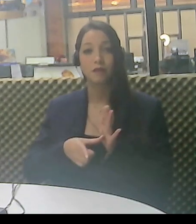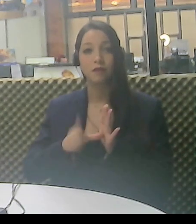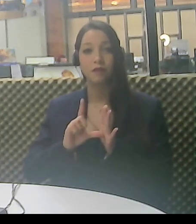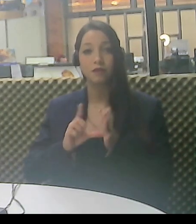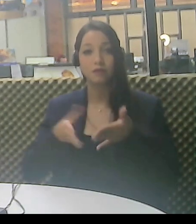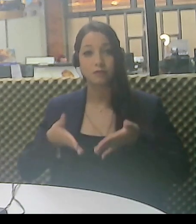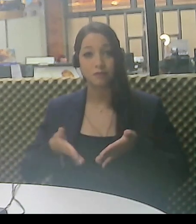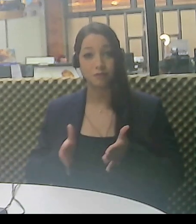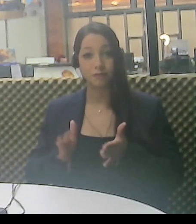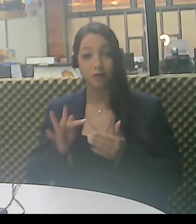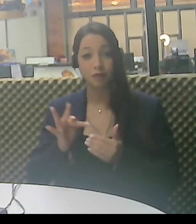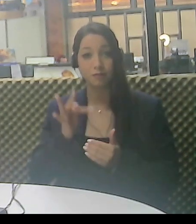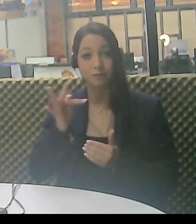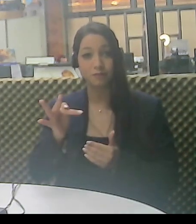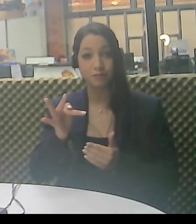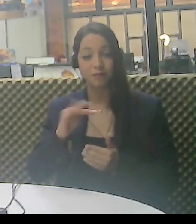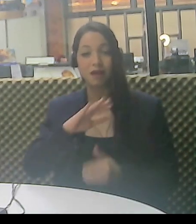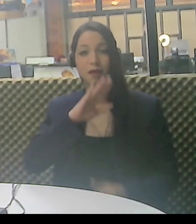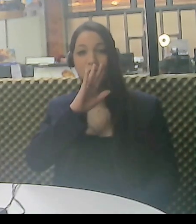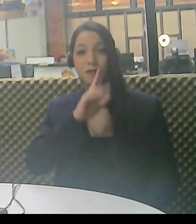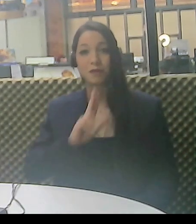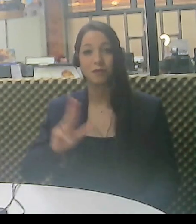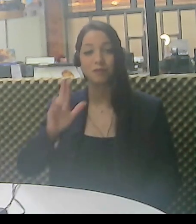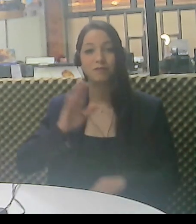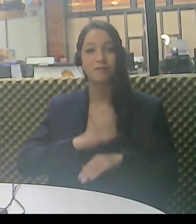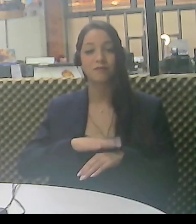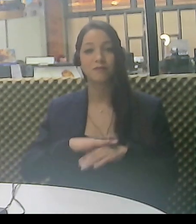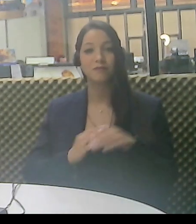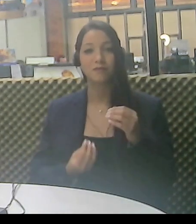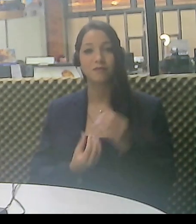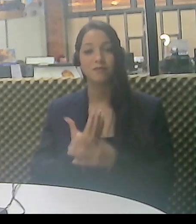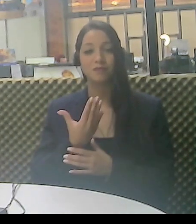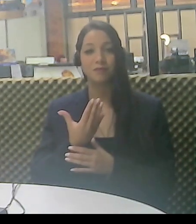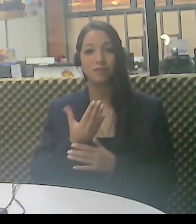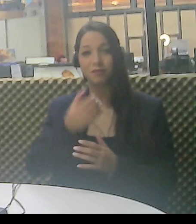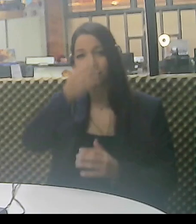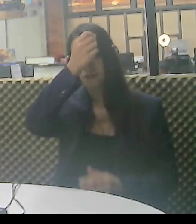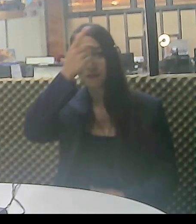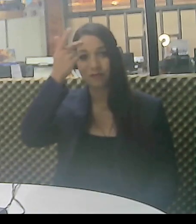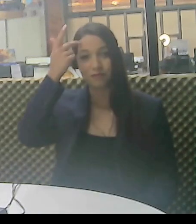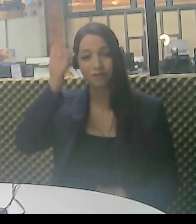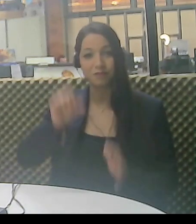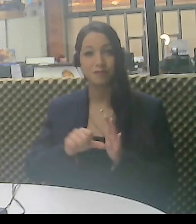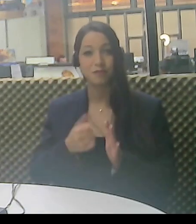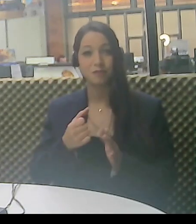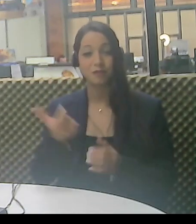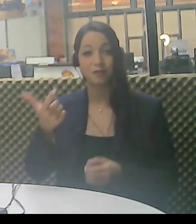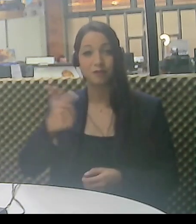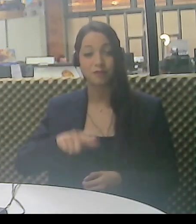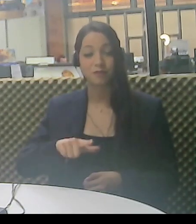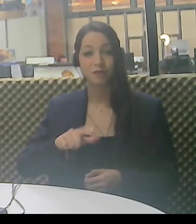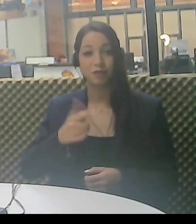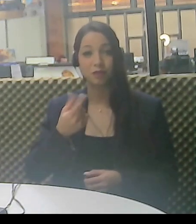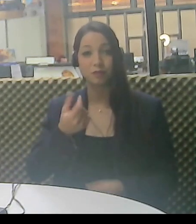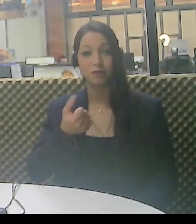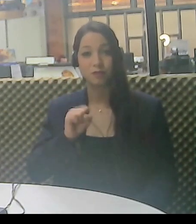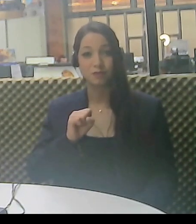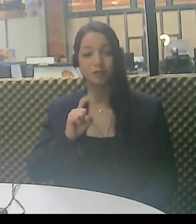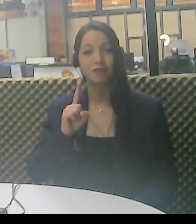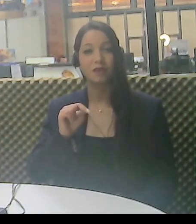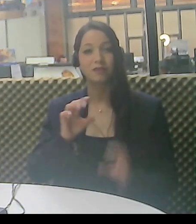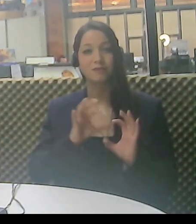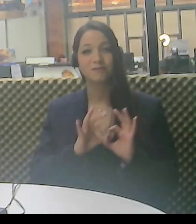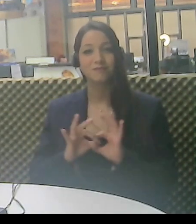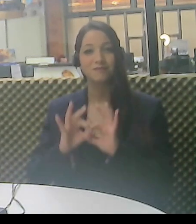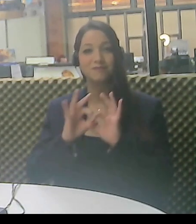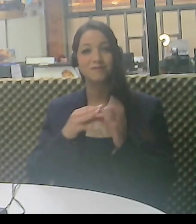Mãe Uberlândia. Criado no primeiro mandato do prefeito Adelmo Leão e retomado em 2018, o programa Mãe Uberlândia é o grande aliado